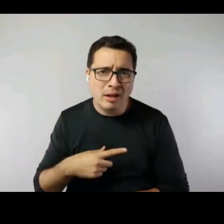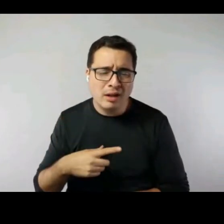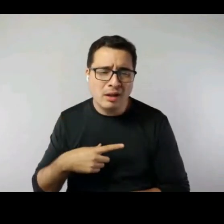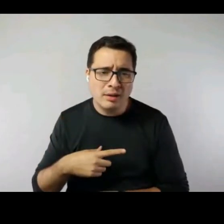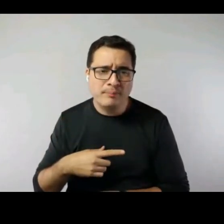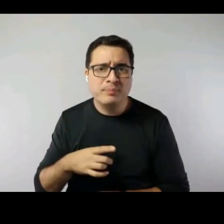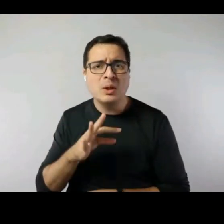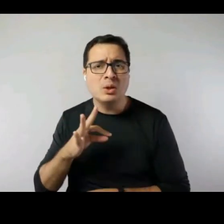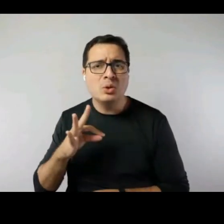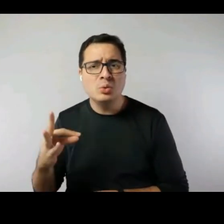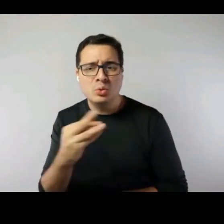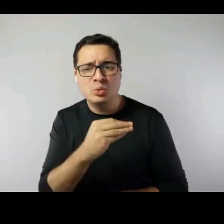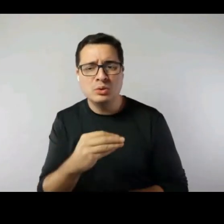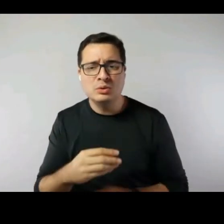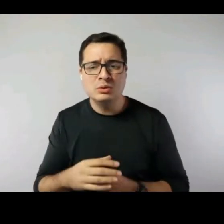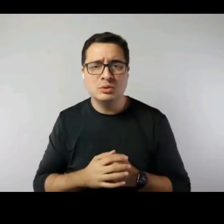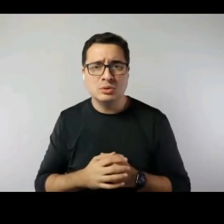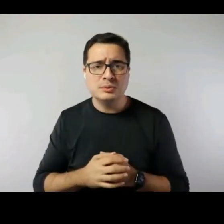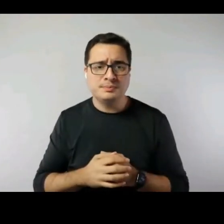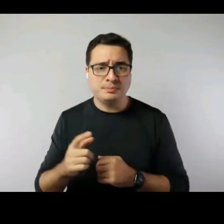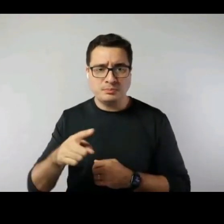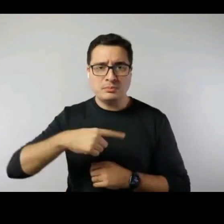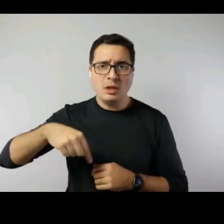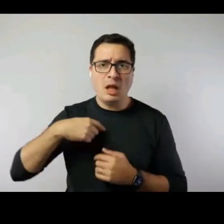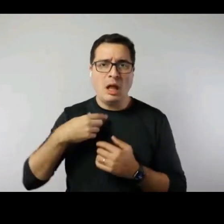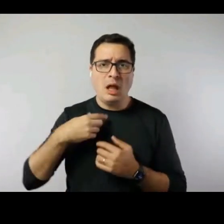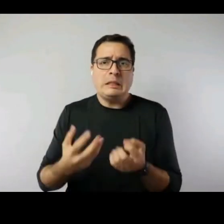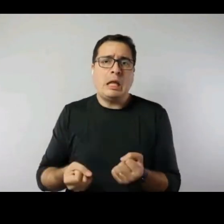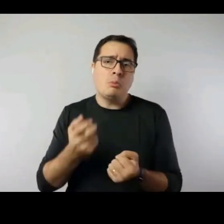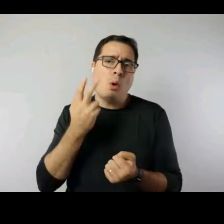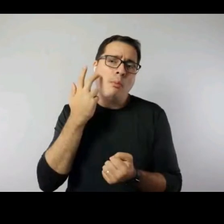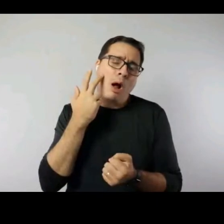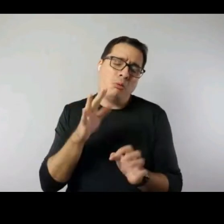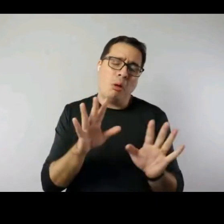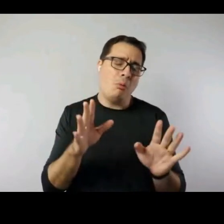isso a gente tem que aceitar como normal?